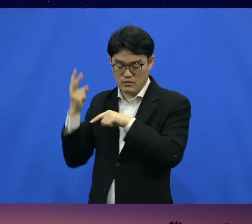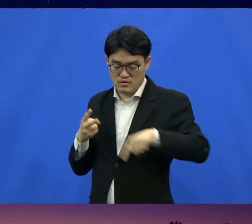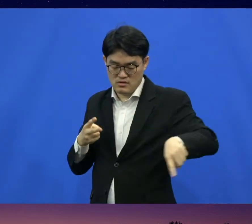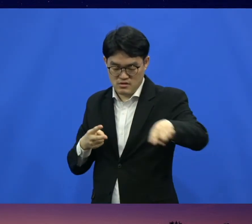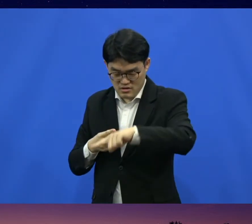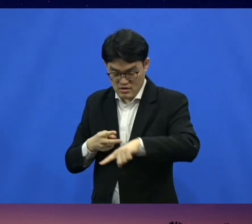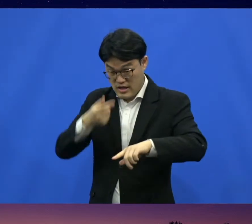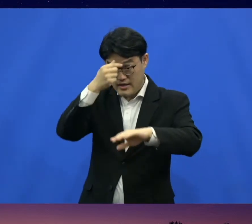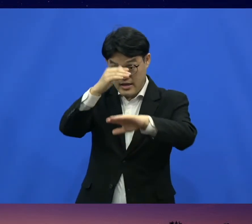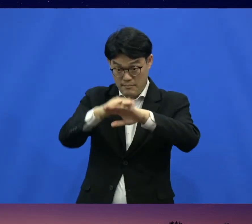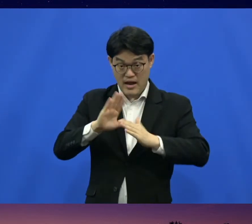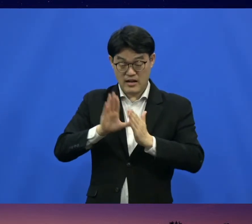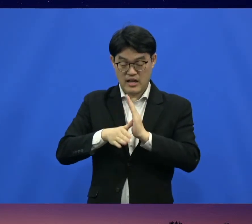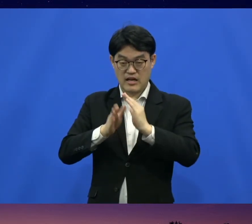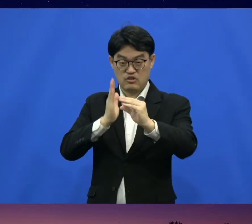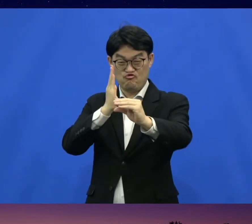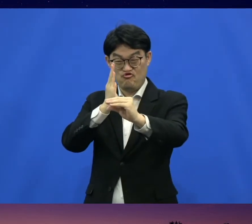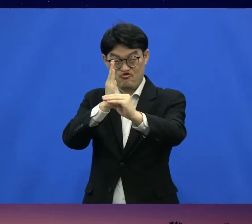놓여 있었습니다.